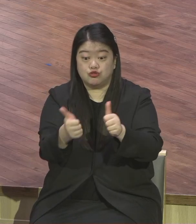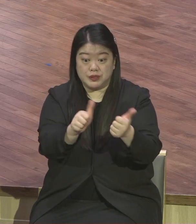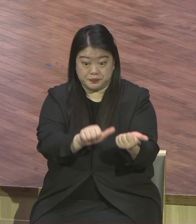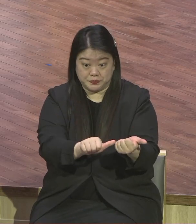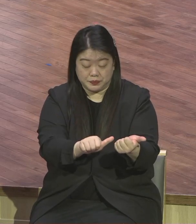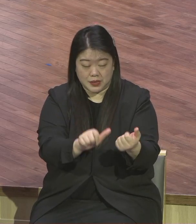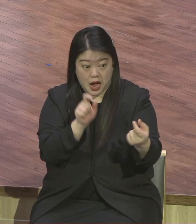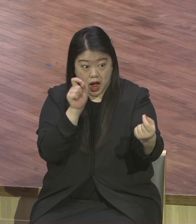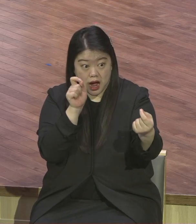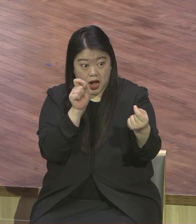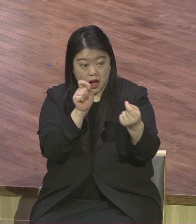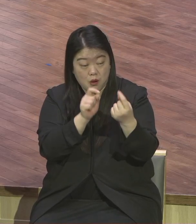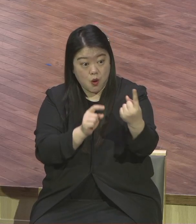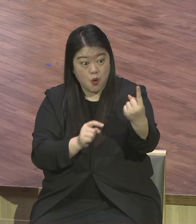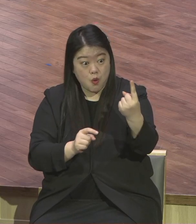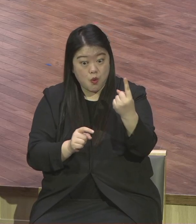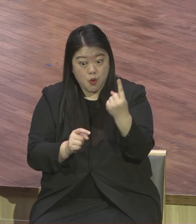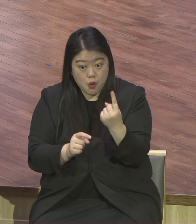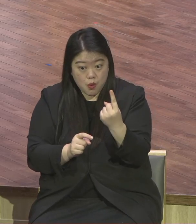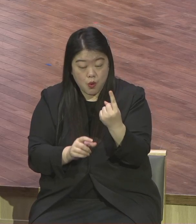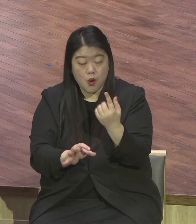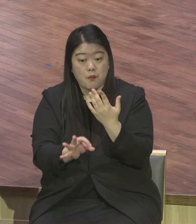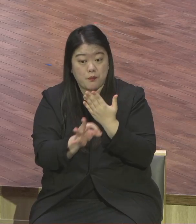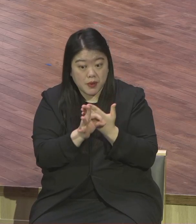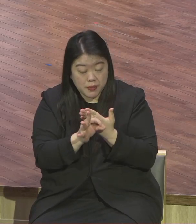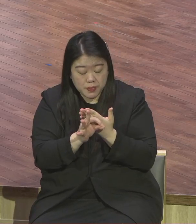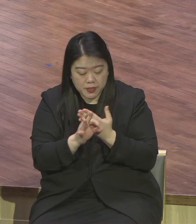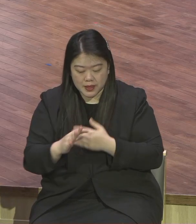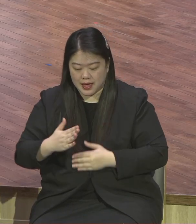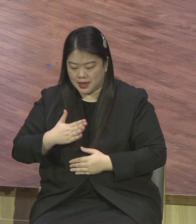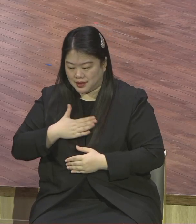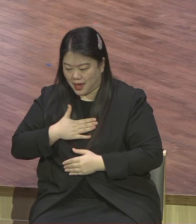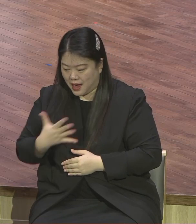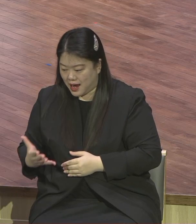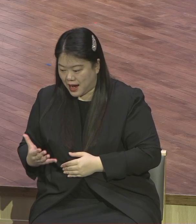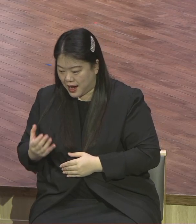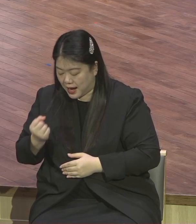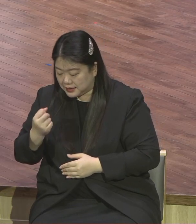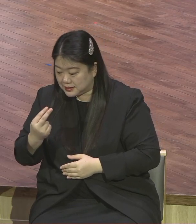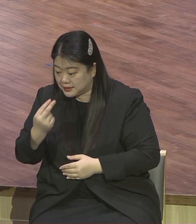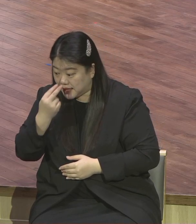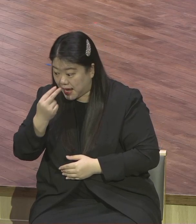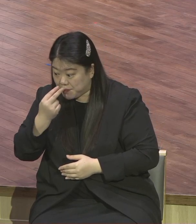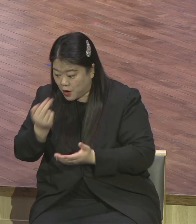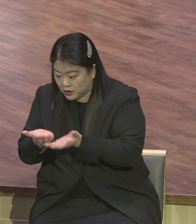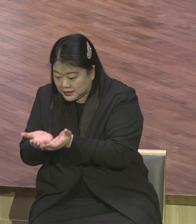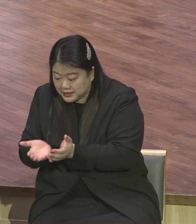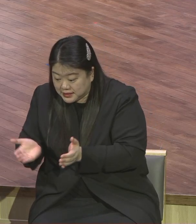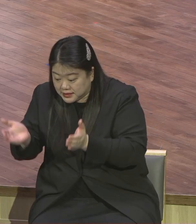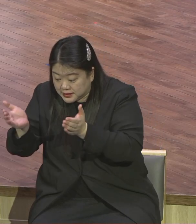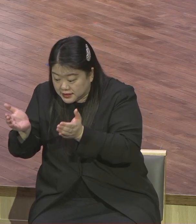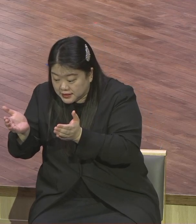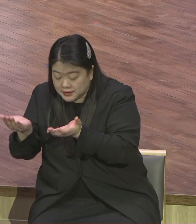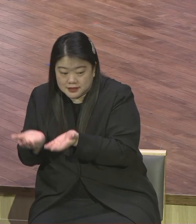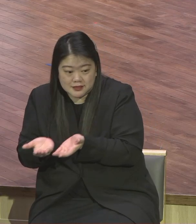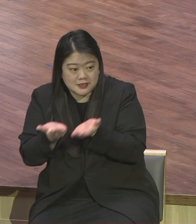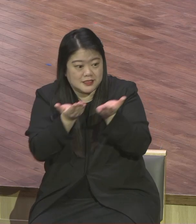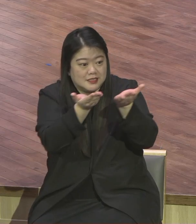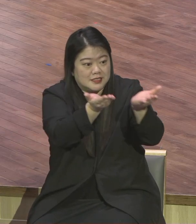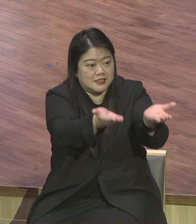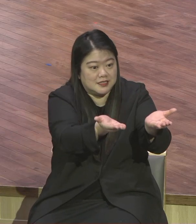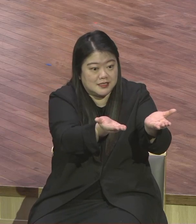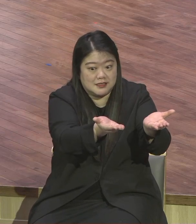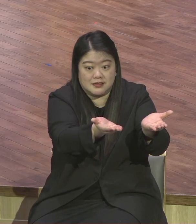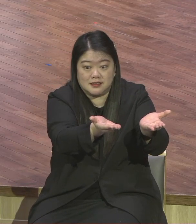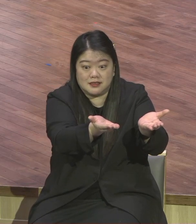때 나는 당신에게 생명이 가득한 그릇을 가져다 놓겠습니다.